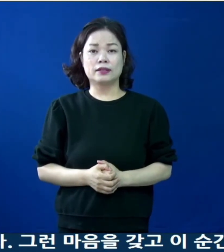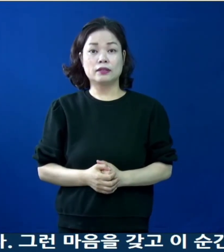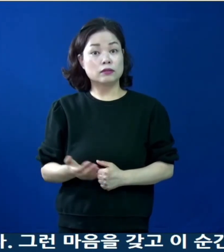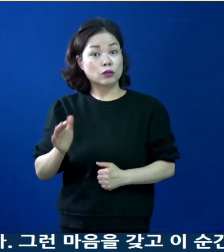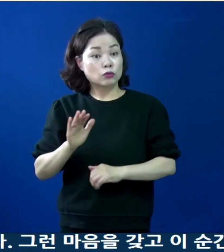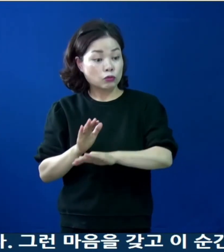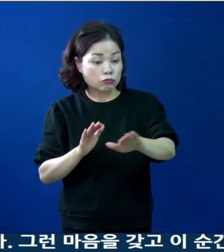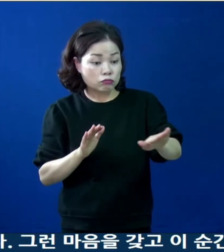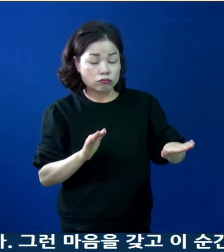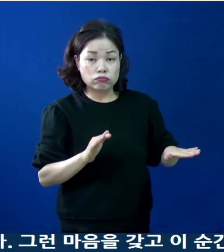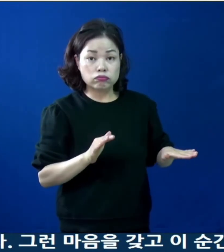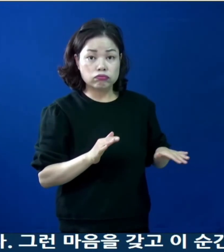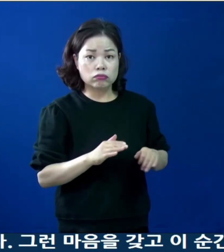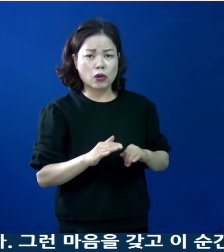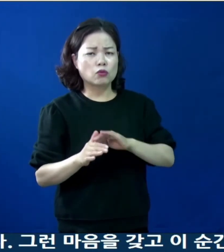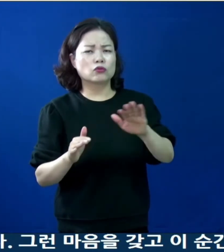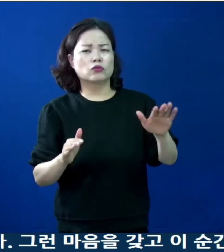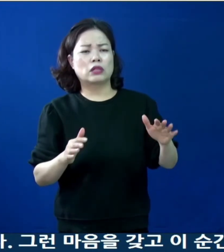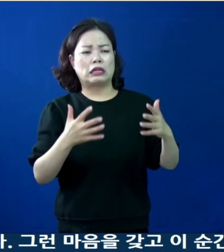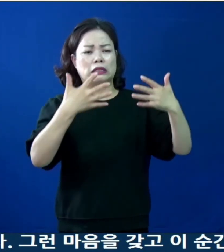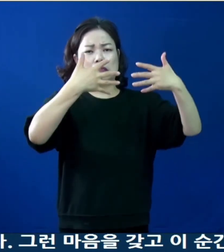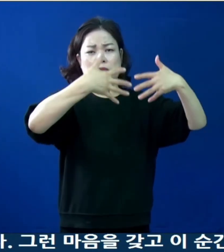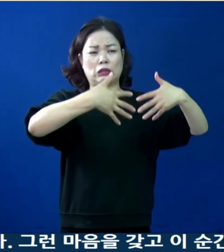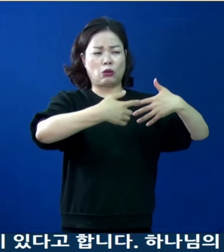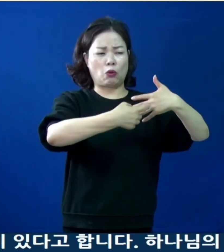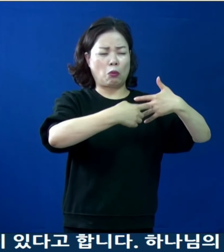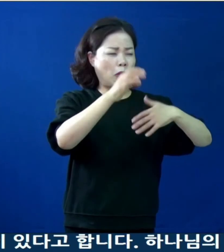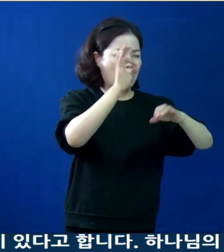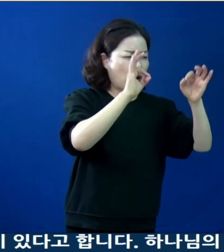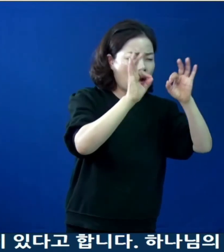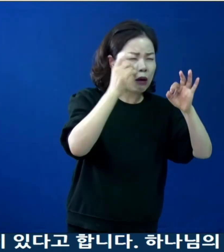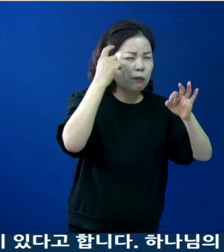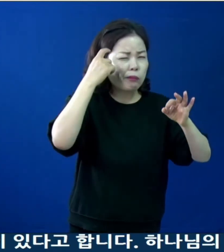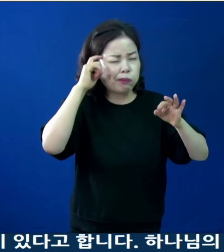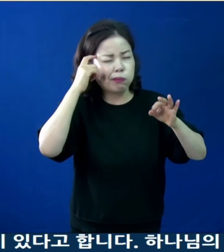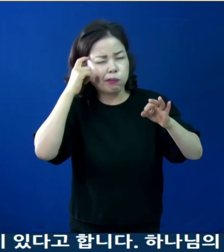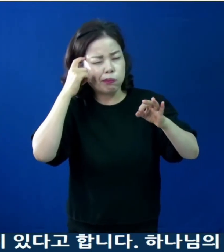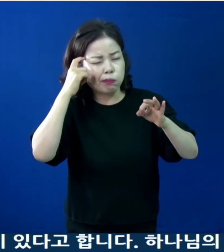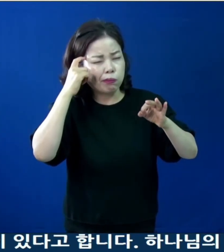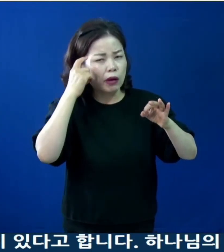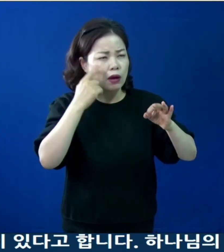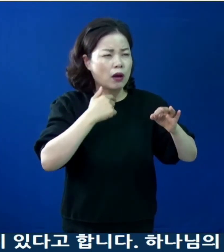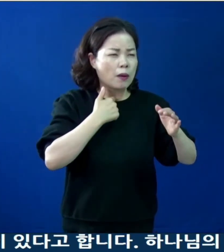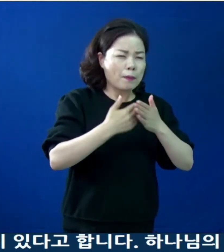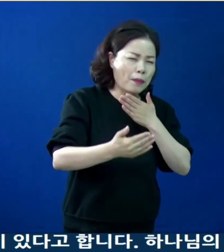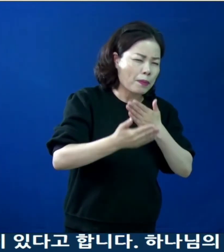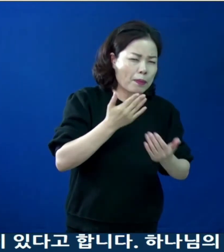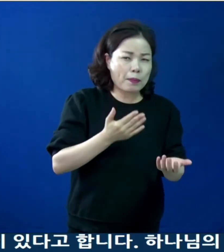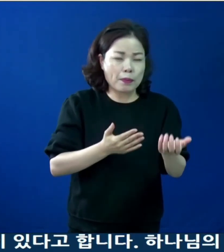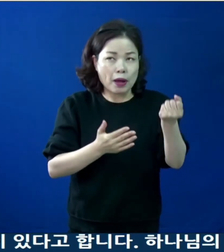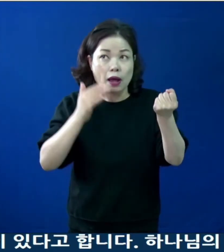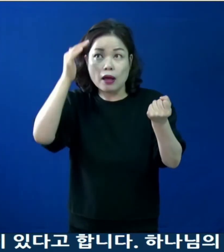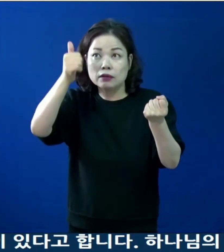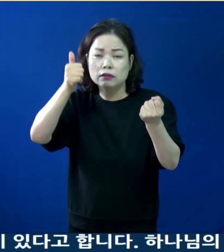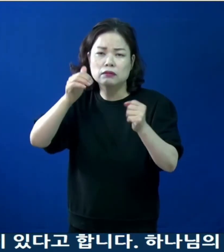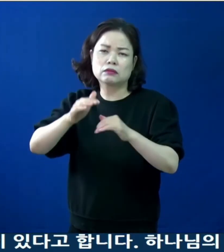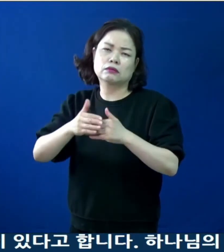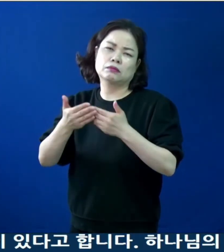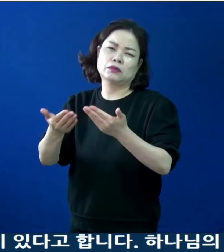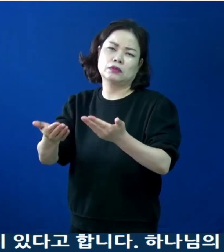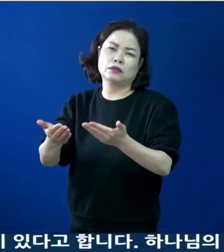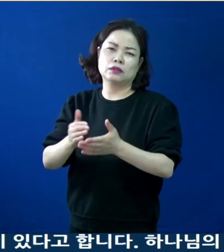그런데 우리는 우리의 조건과 우리의 외모를 찾죠. 우리의 생각과 판단과 경험을 가지고 하나님을 예배하려고